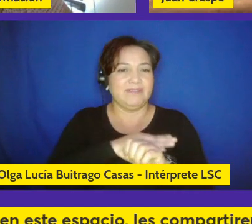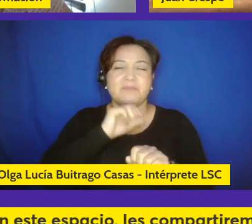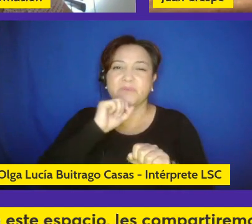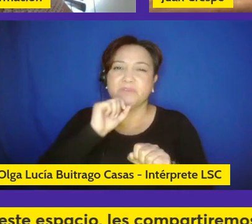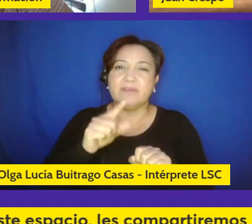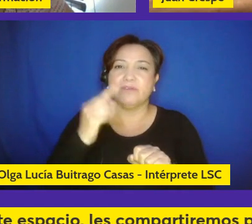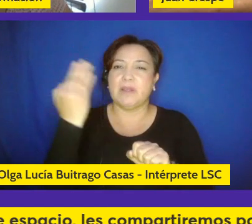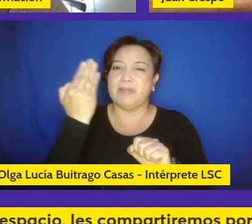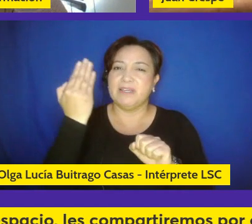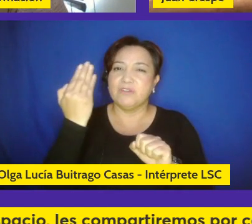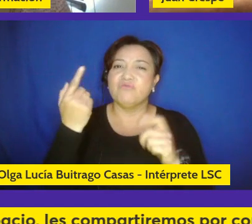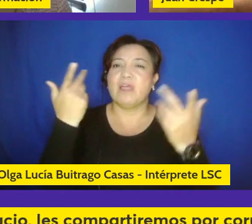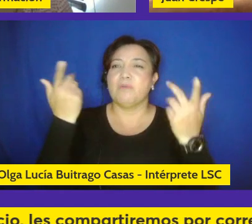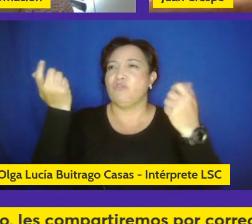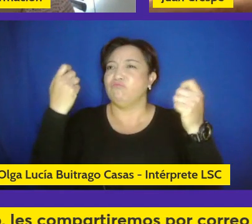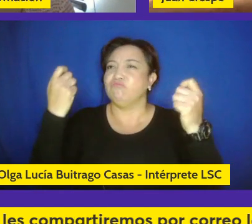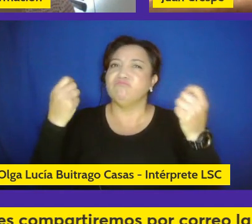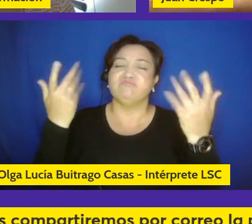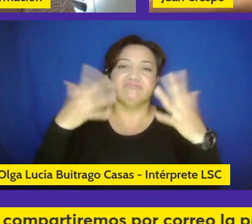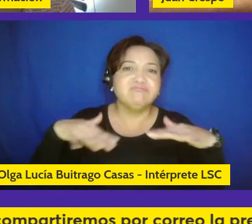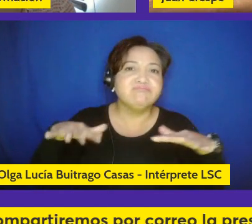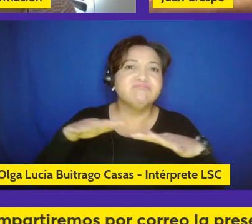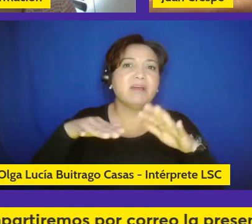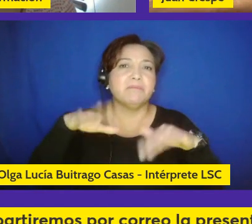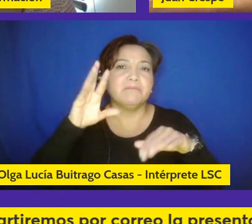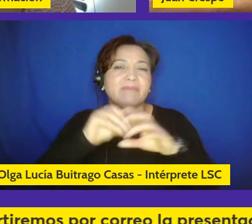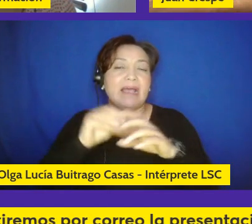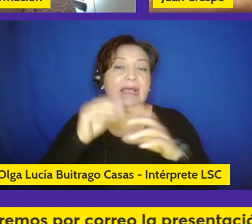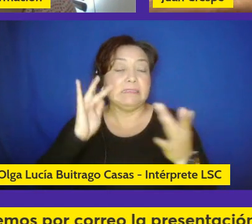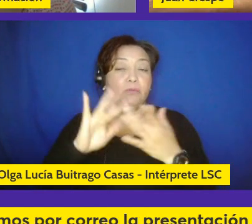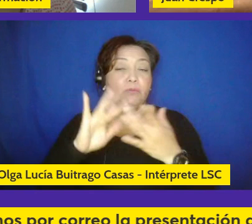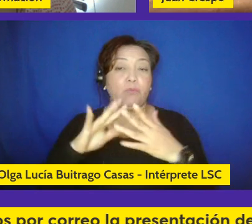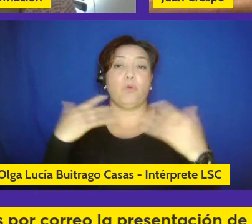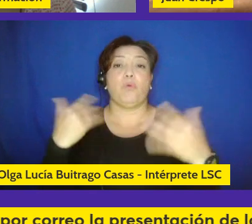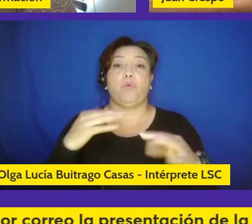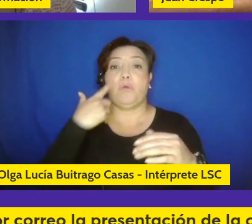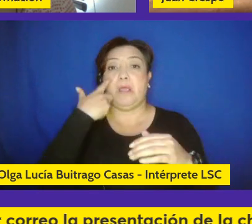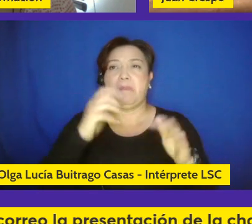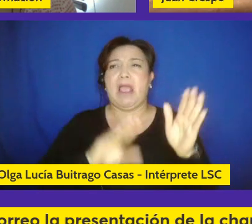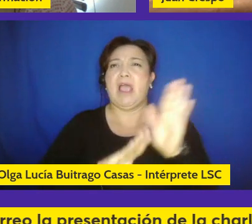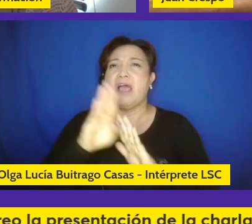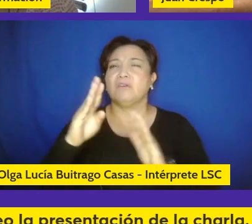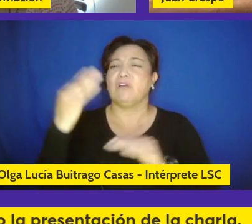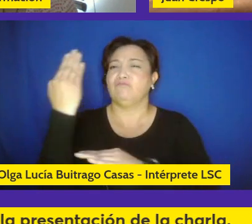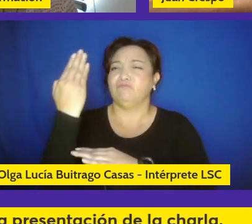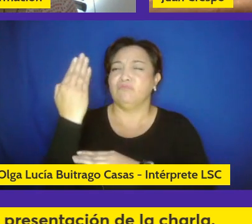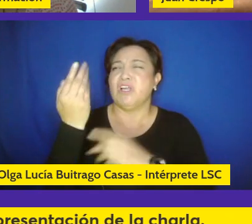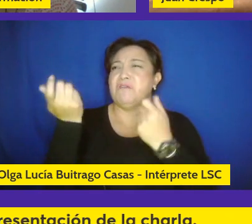y bueno, que tenemos un éxito en taquilla y se va a plataformas.